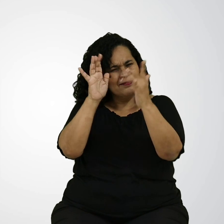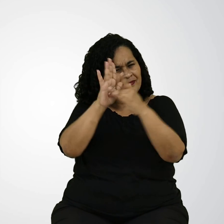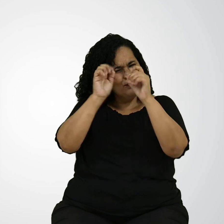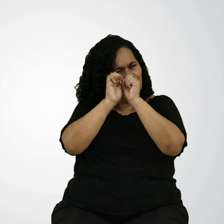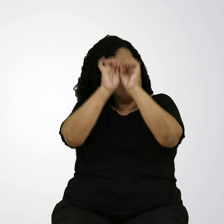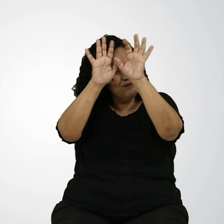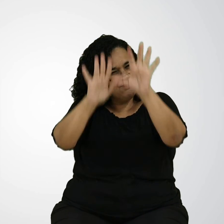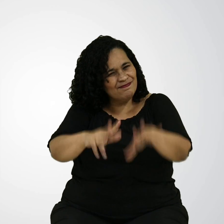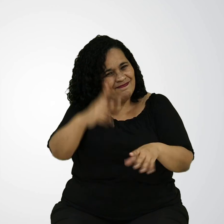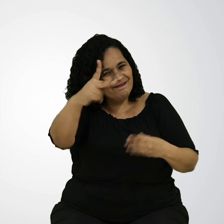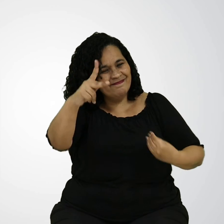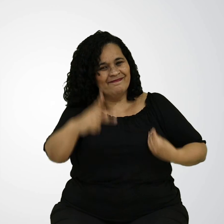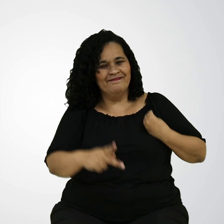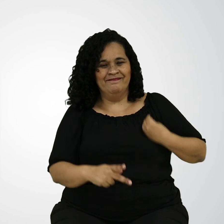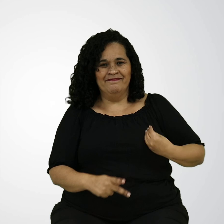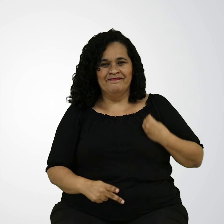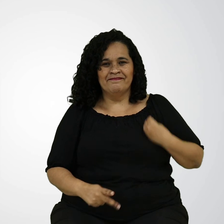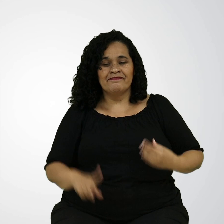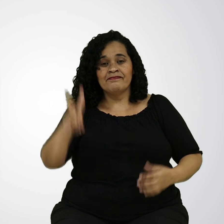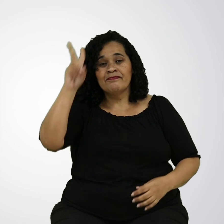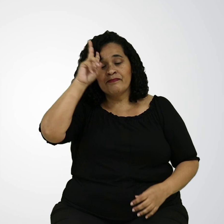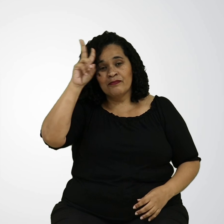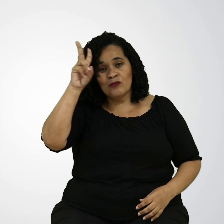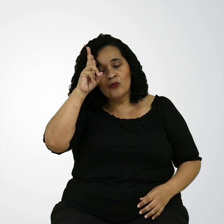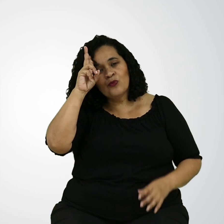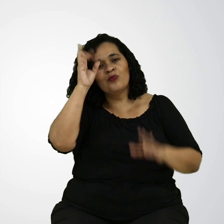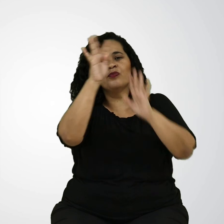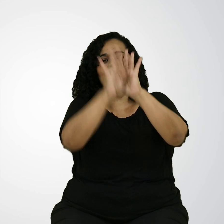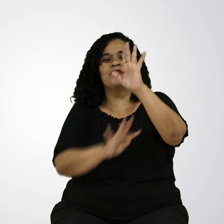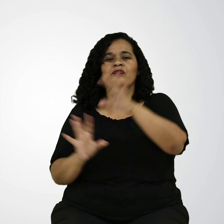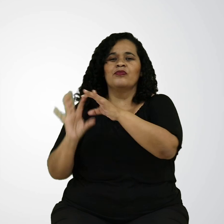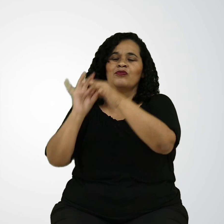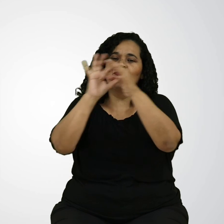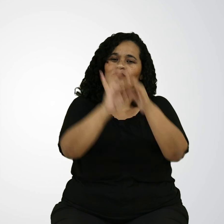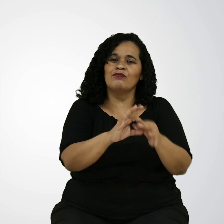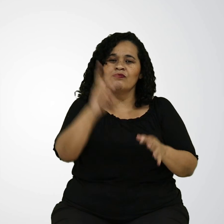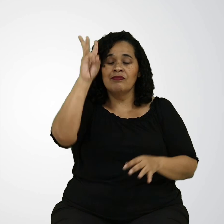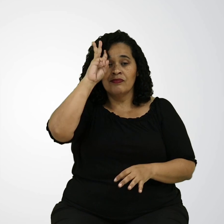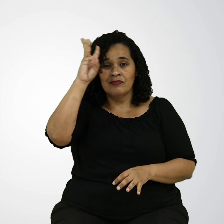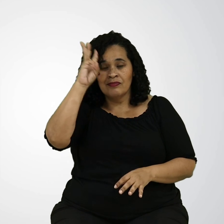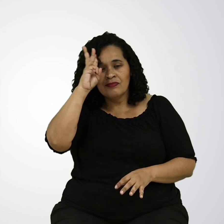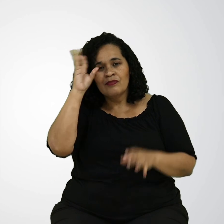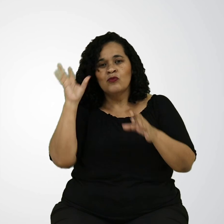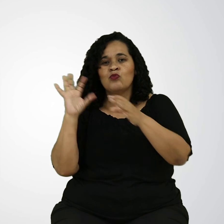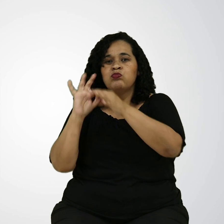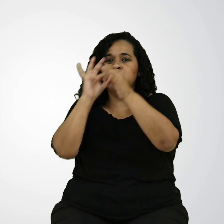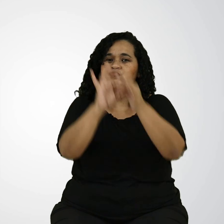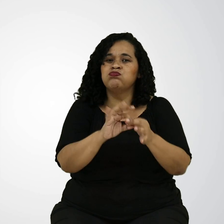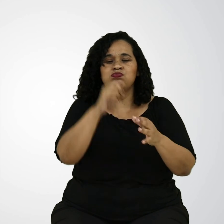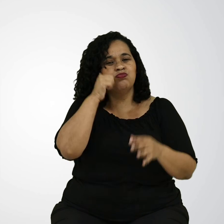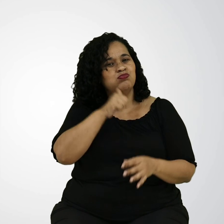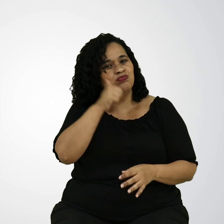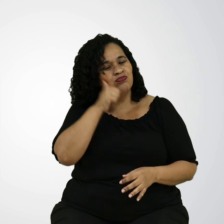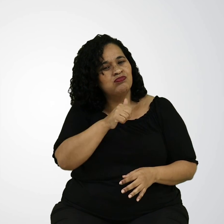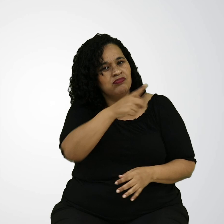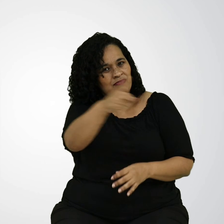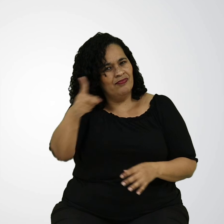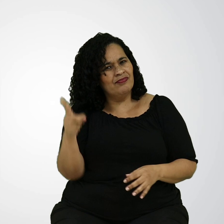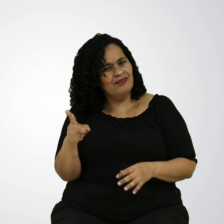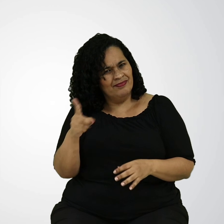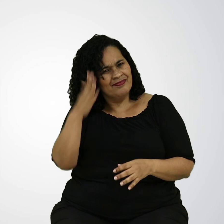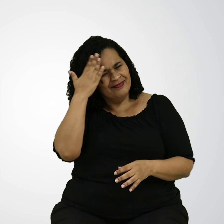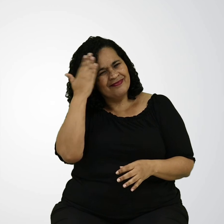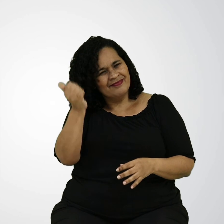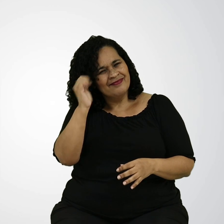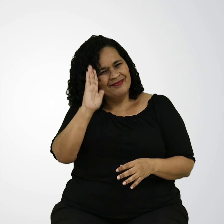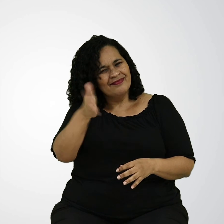sua vida. Segunda-feira, texto com texto. Terça-feira, nós temos Conexão Feminina. Você sabe, a nossa escola bíblica